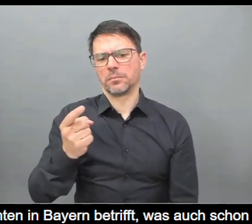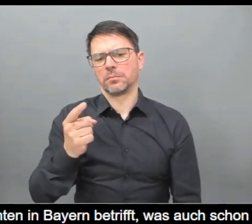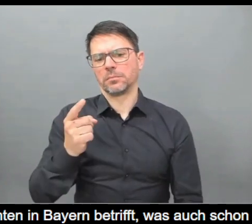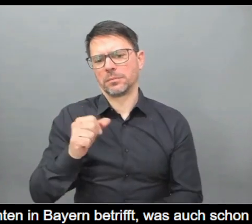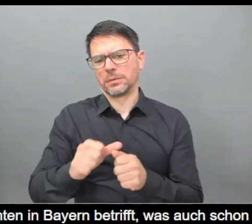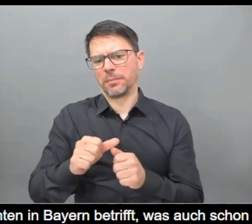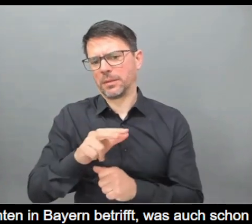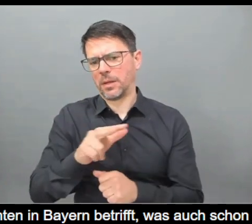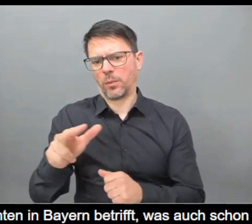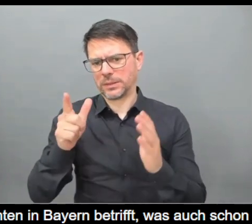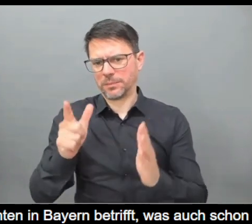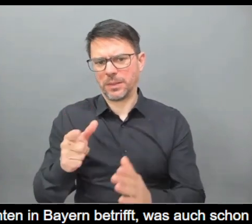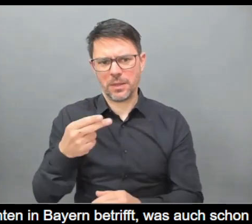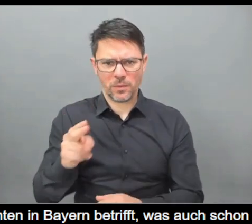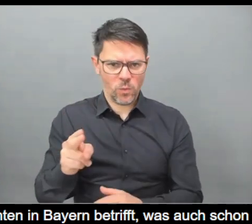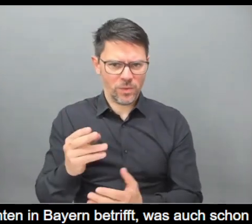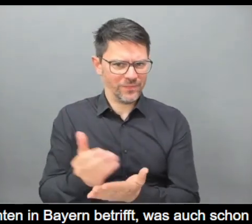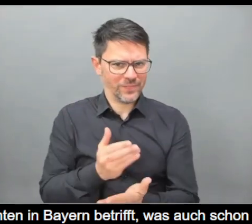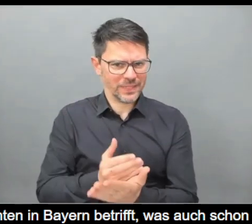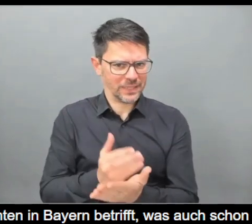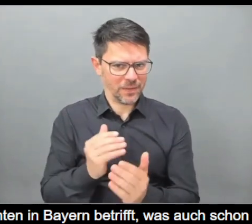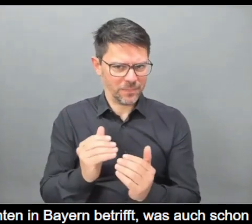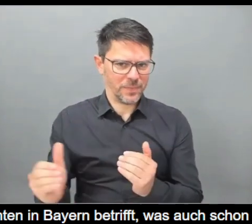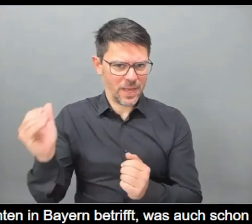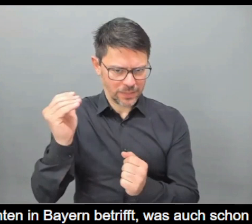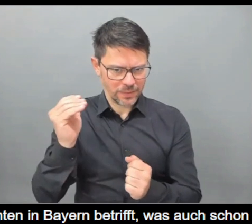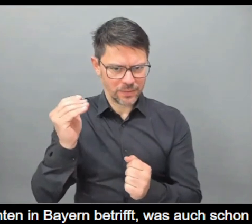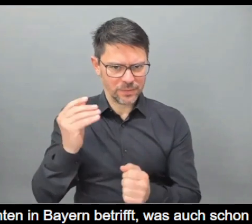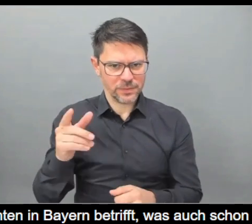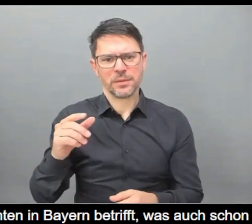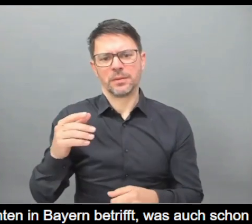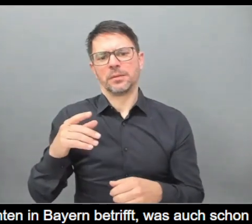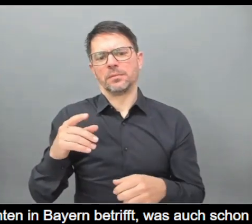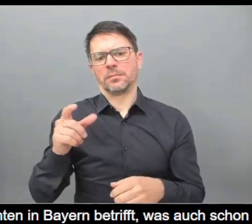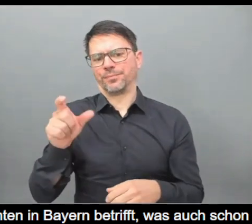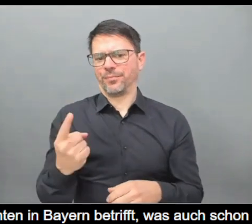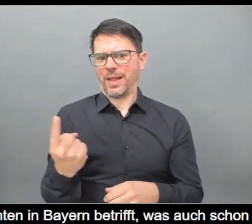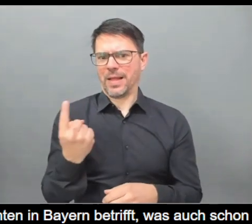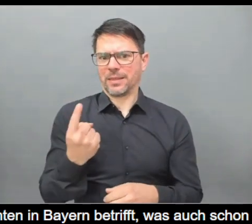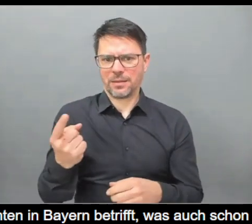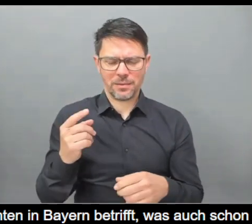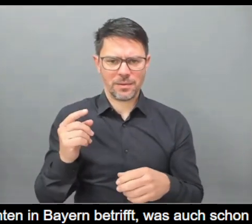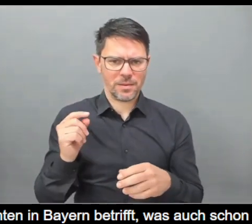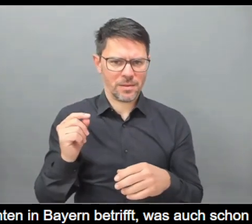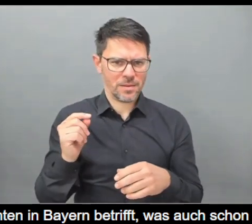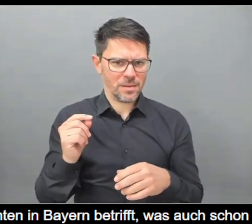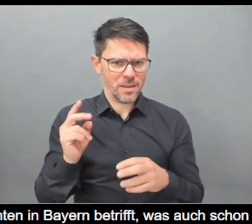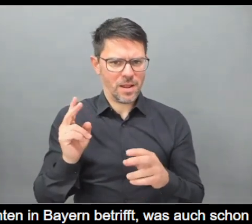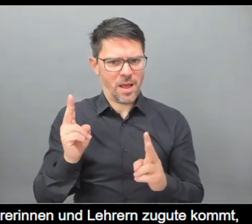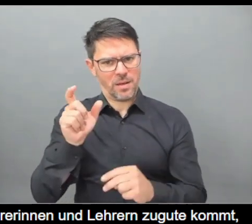bedeutet A13 jetzt pauschal bei ledigen ohne Kindern, anfangs Grundgehalt,